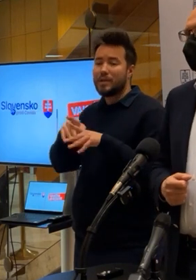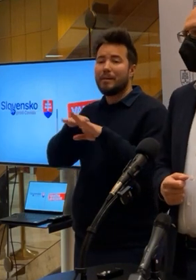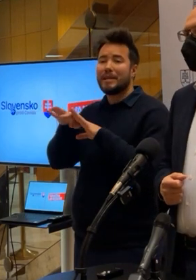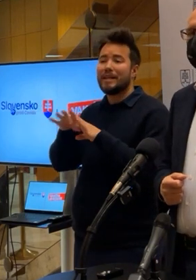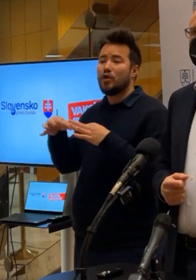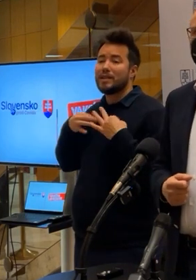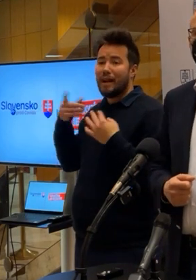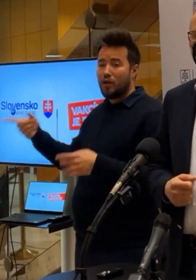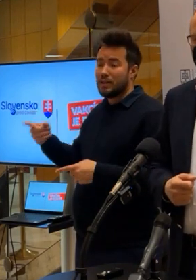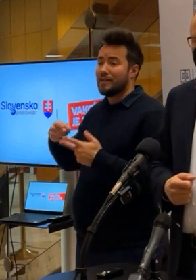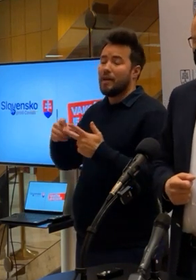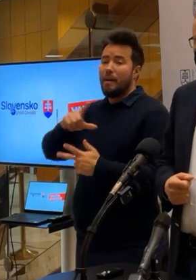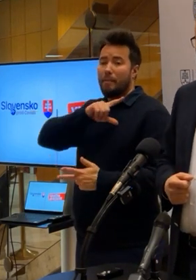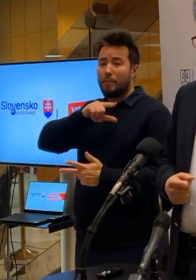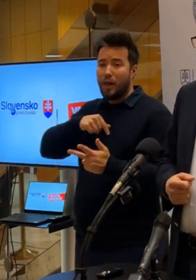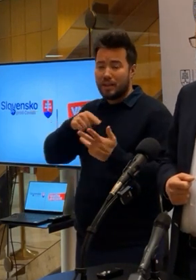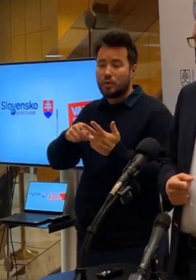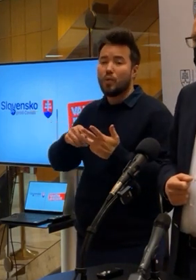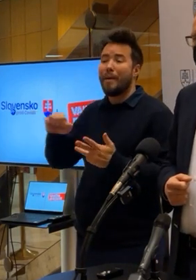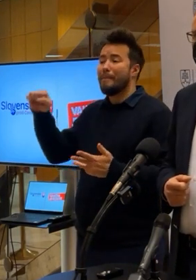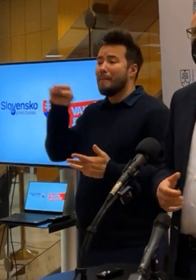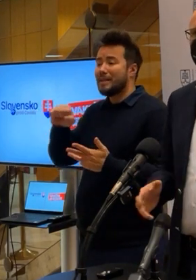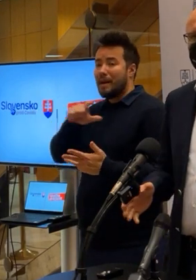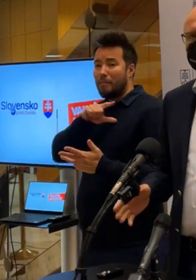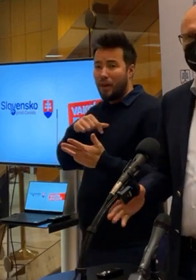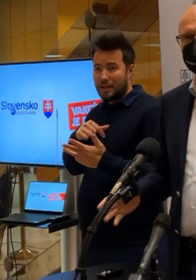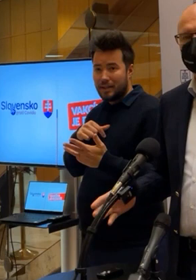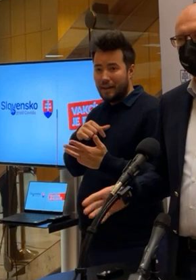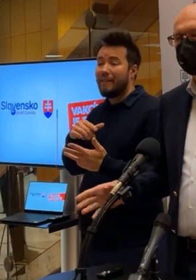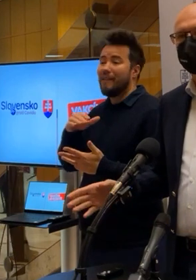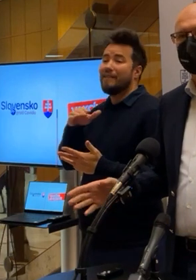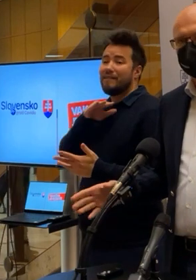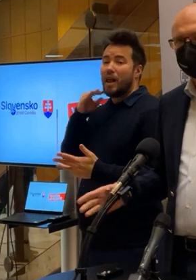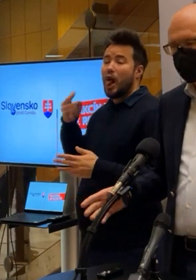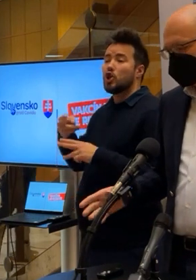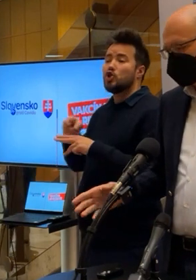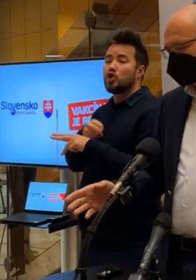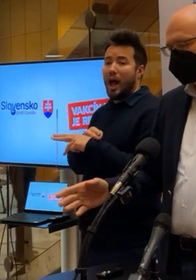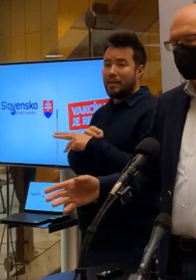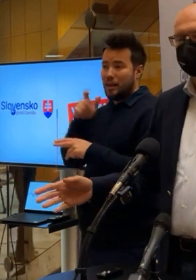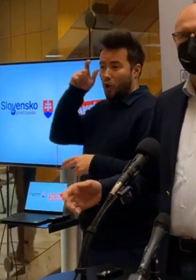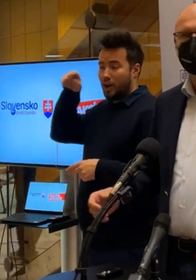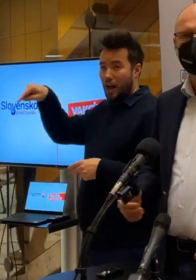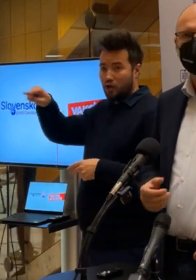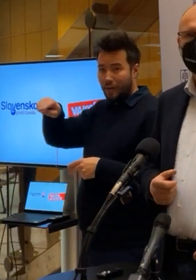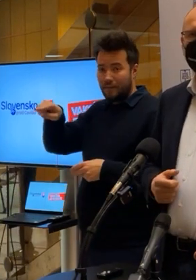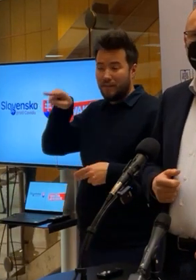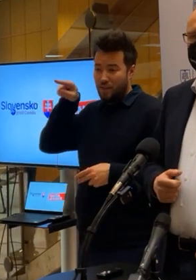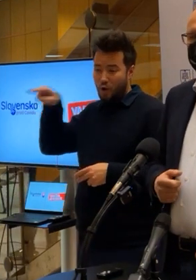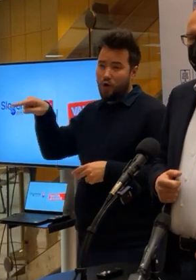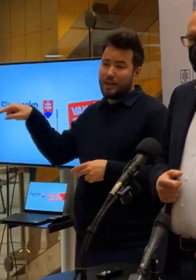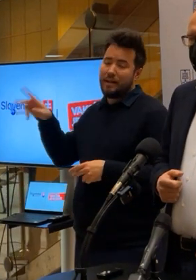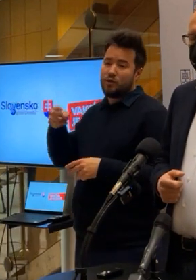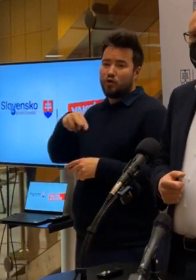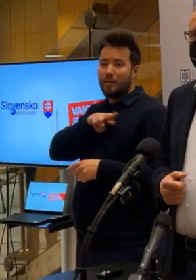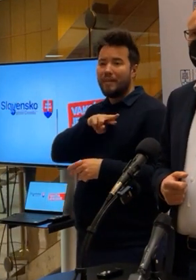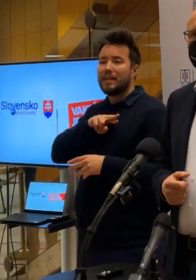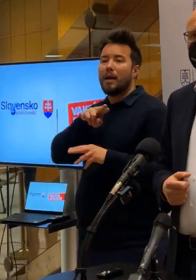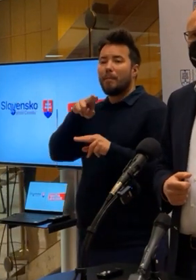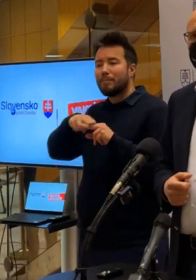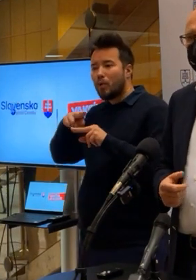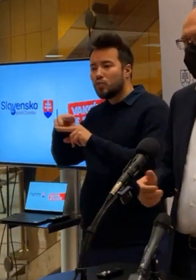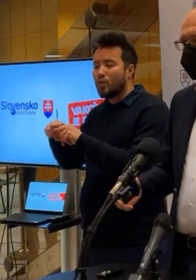zdravotníctva, políciu, mestské polície, ako dosť veľa zložiek štátu na to, aby si tie manuály a